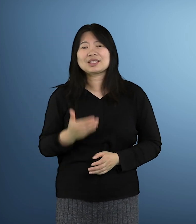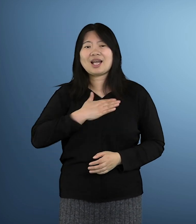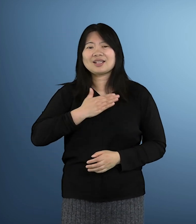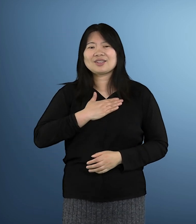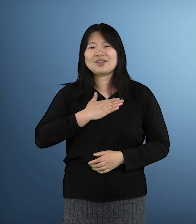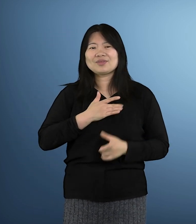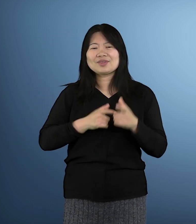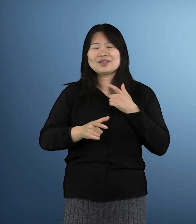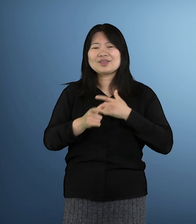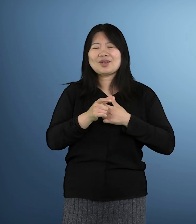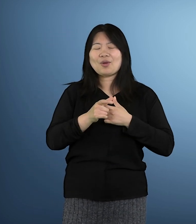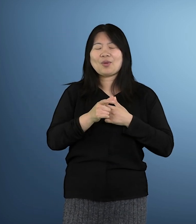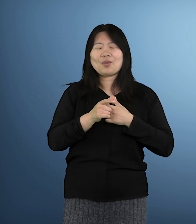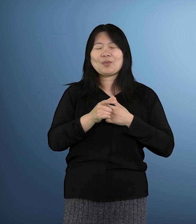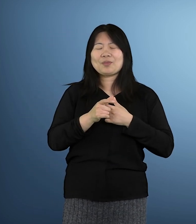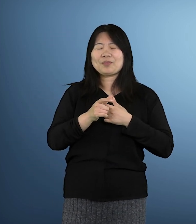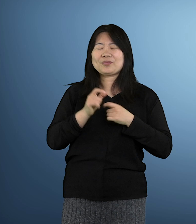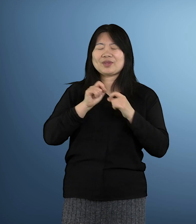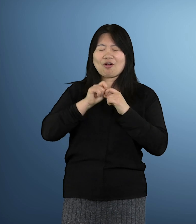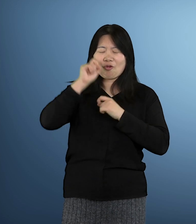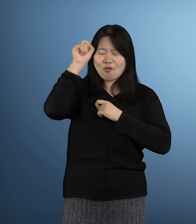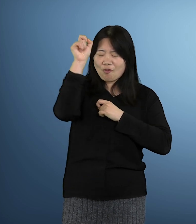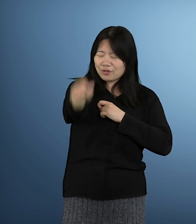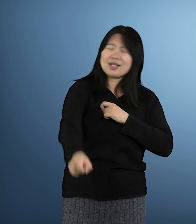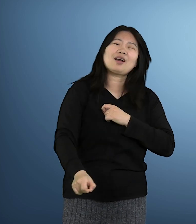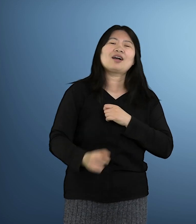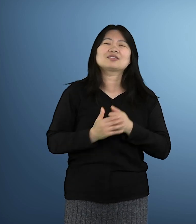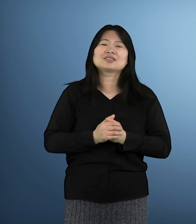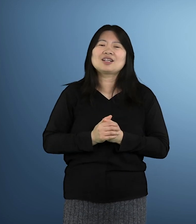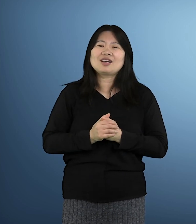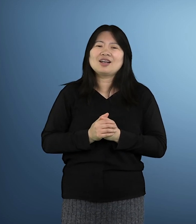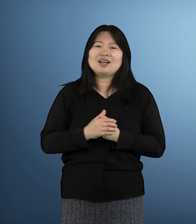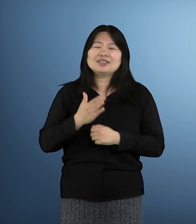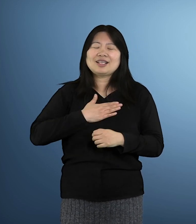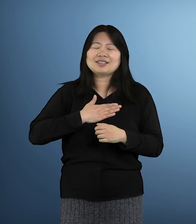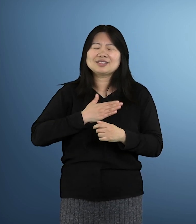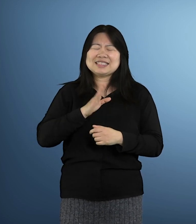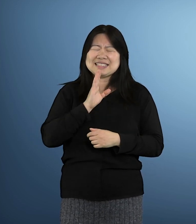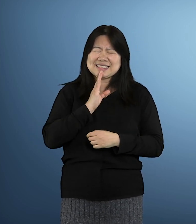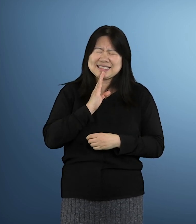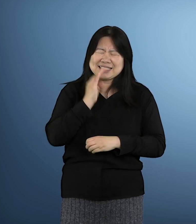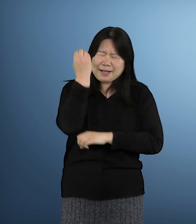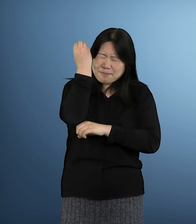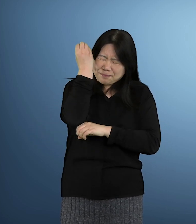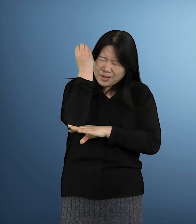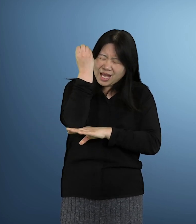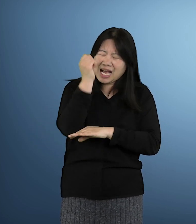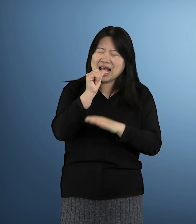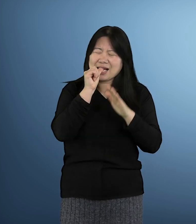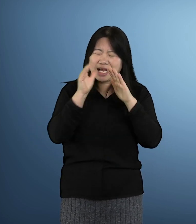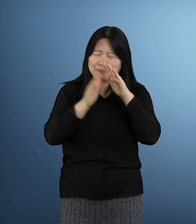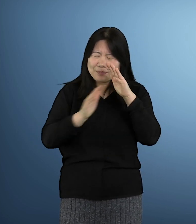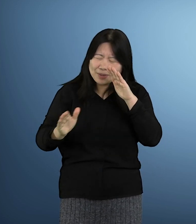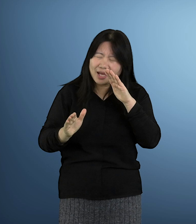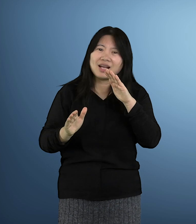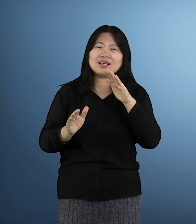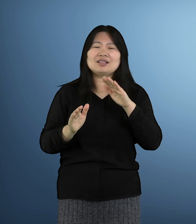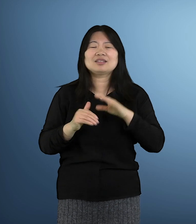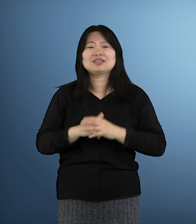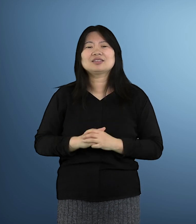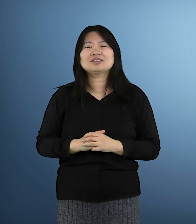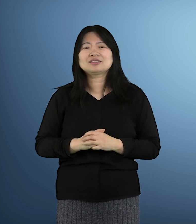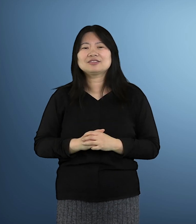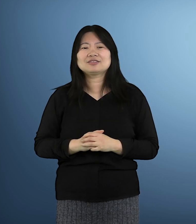내게는 더 궁극적이고, 내게는 더 본질적이고, 더 절대적이고 영원한